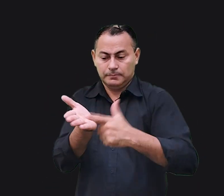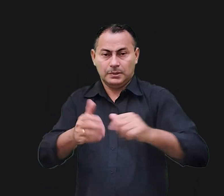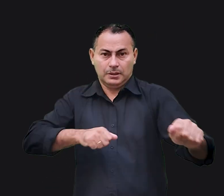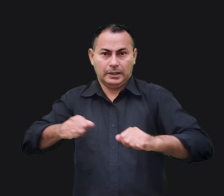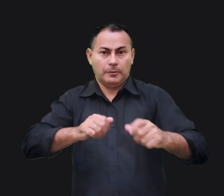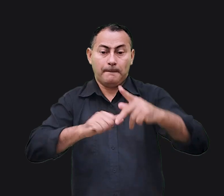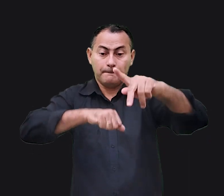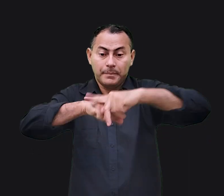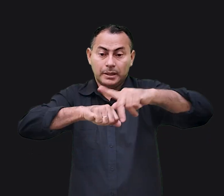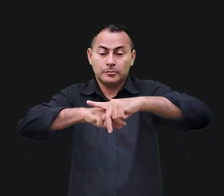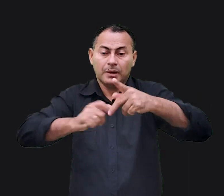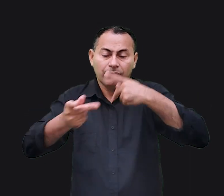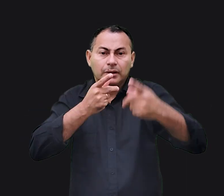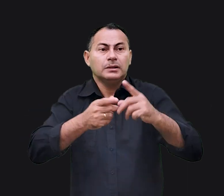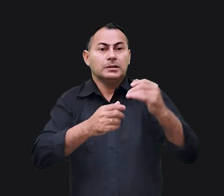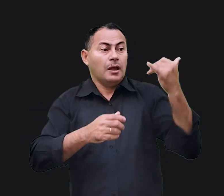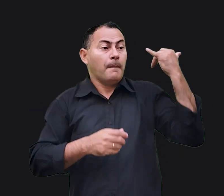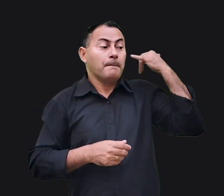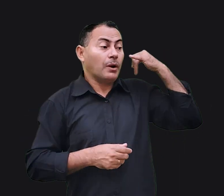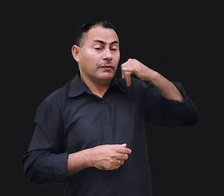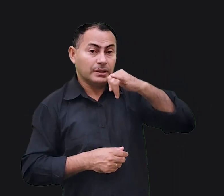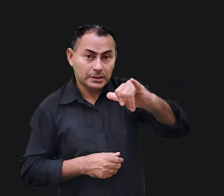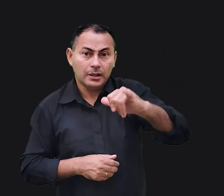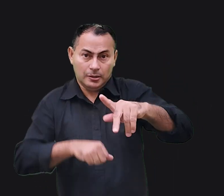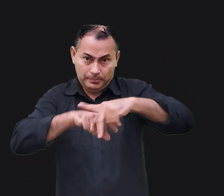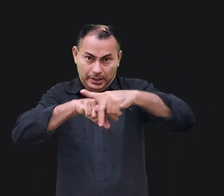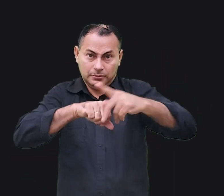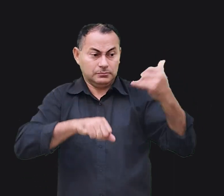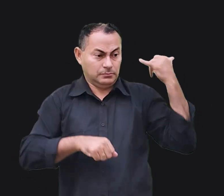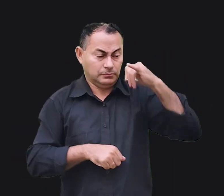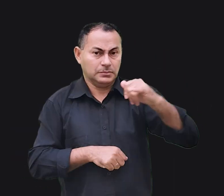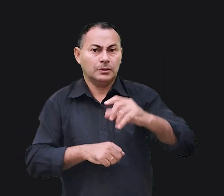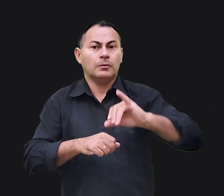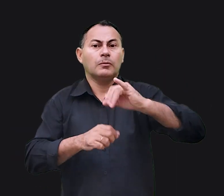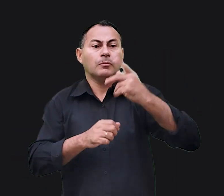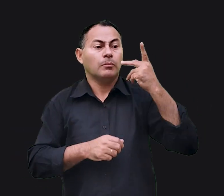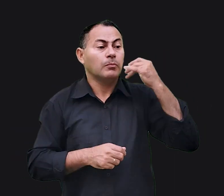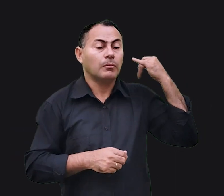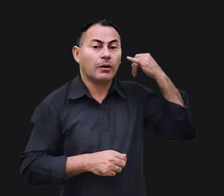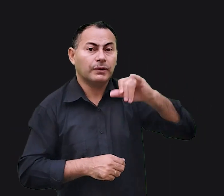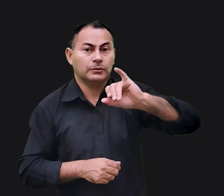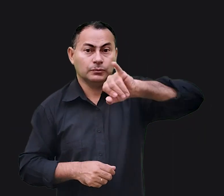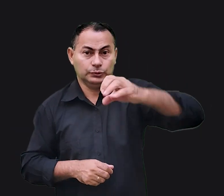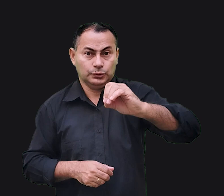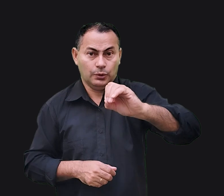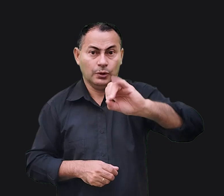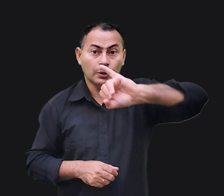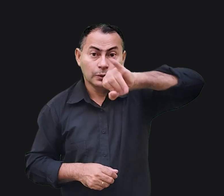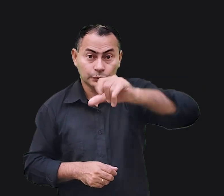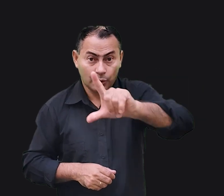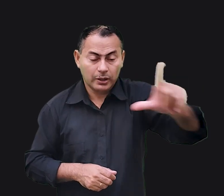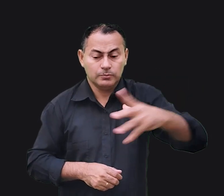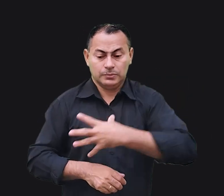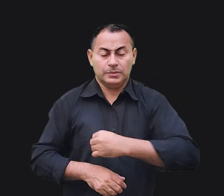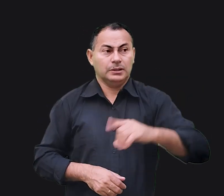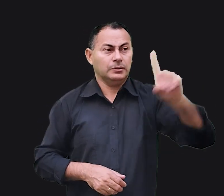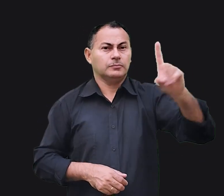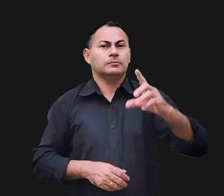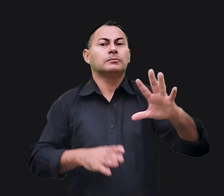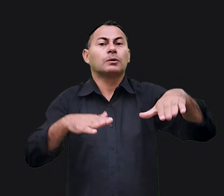Pedro disse: isso é profecia. Foi o que o profeta Joel disse que aconteceria, que os filhos de Deus profetizariam quando o Espírito de